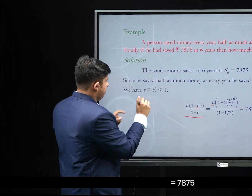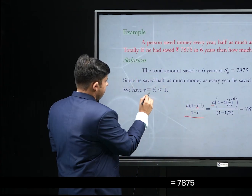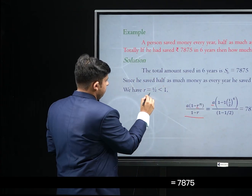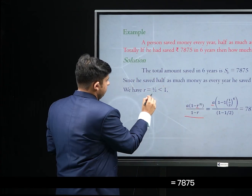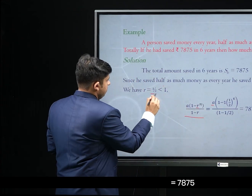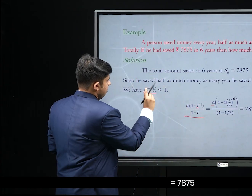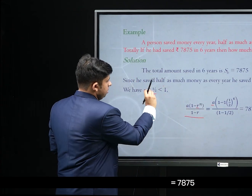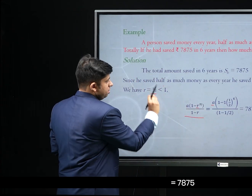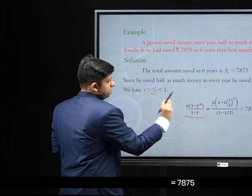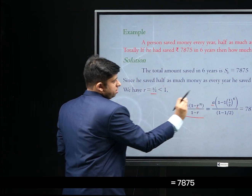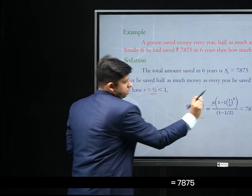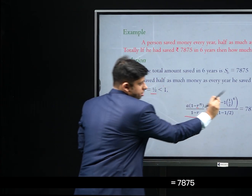7875।